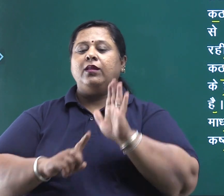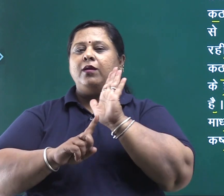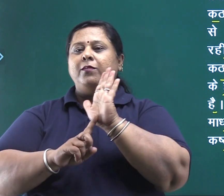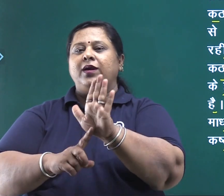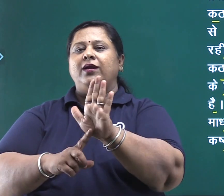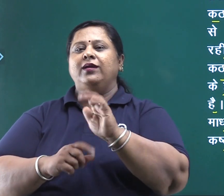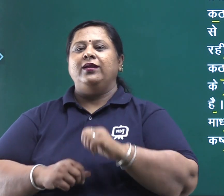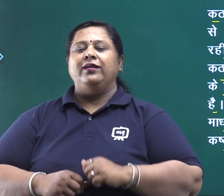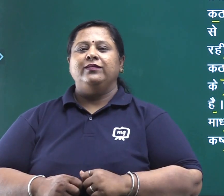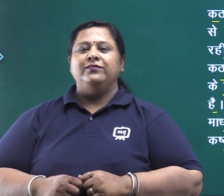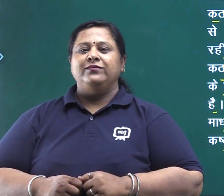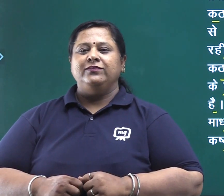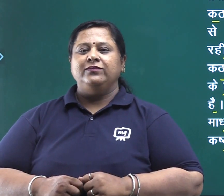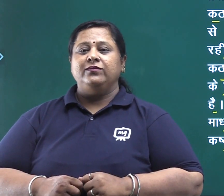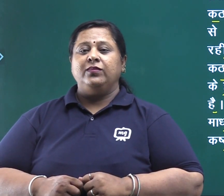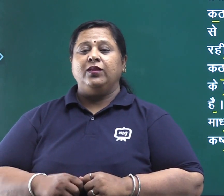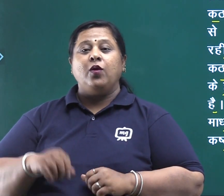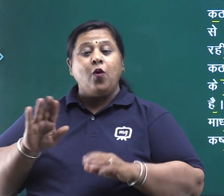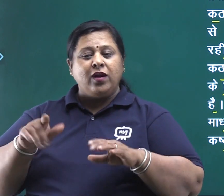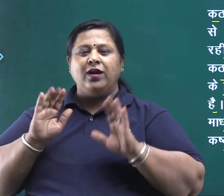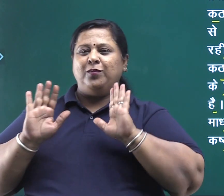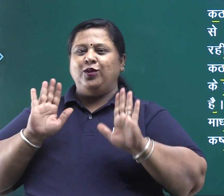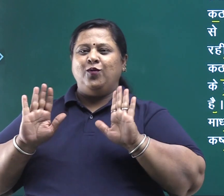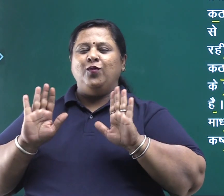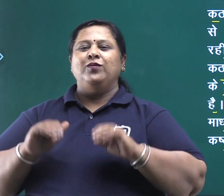प्रकट कर रही हैं और कठपुतलियों को